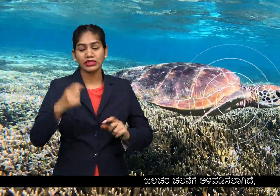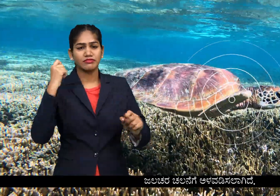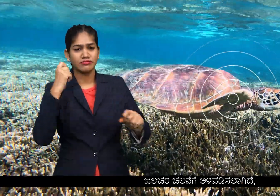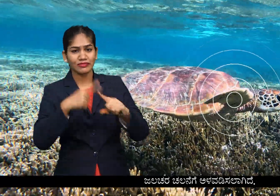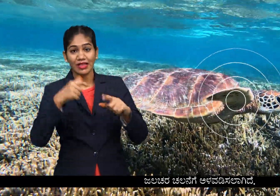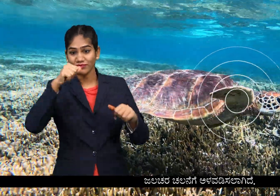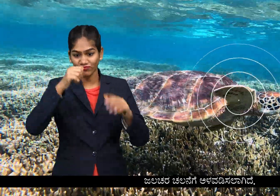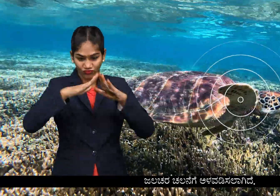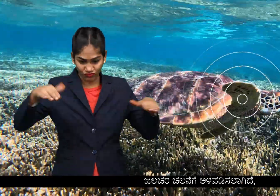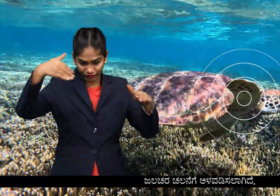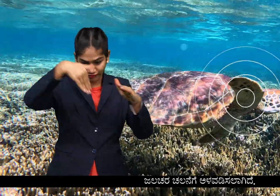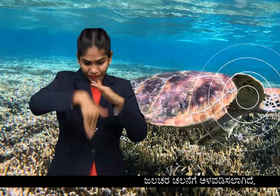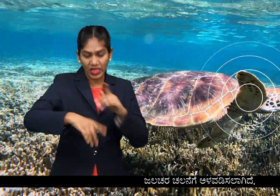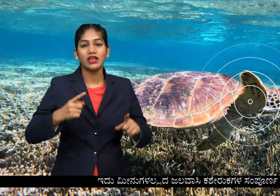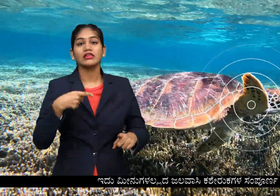ಅಳವಡಿಸಲಾಗಿದೆ.